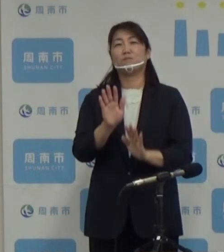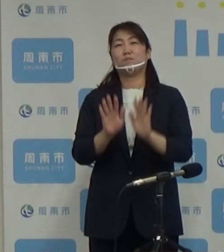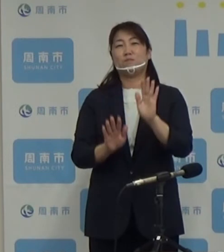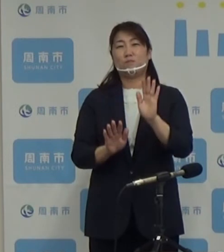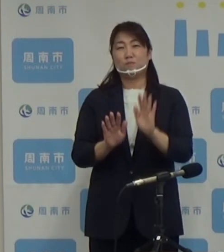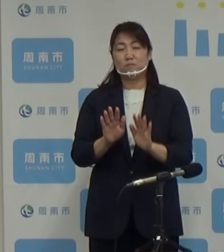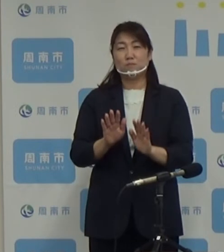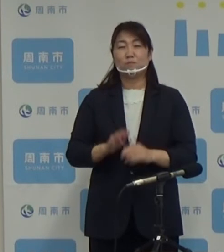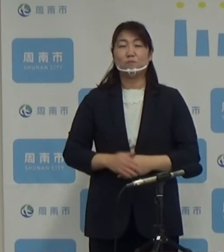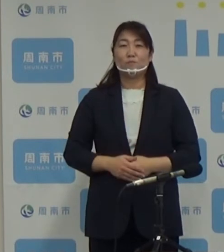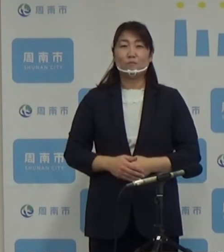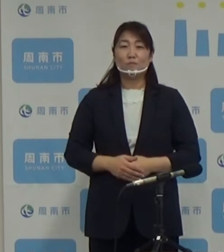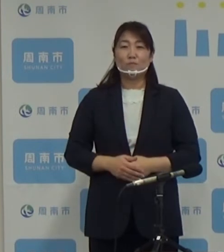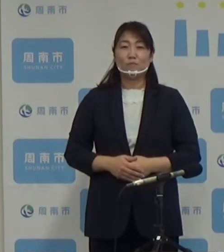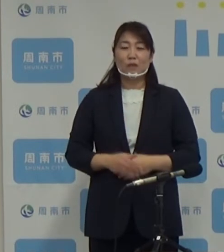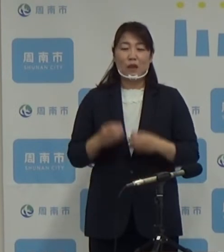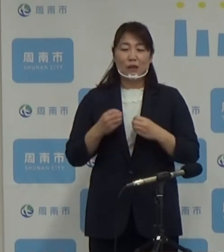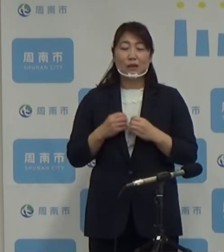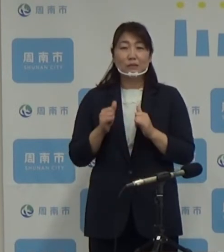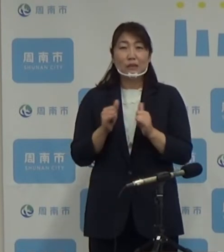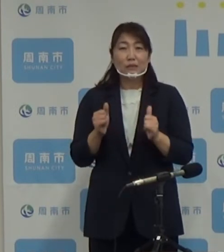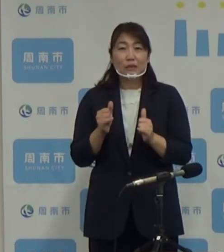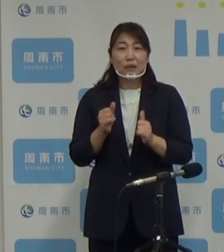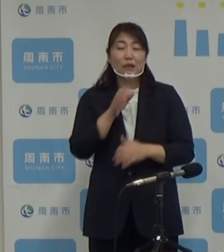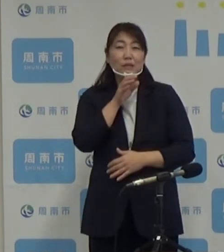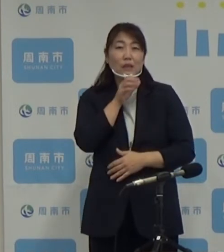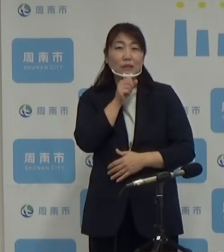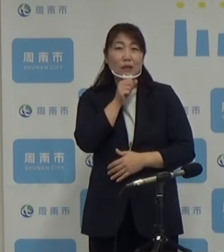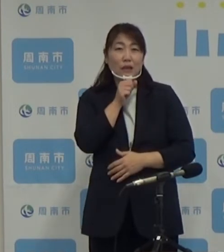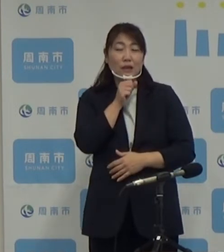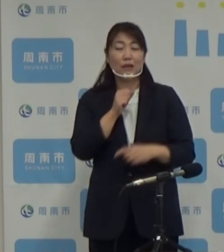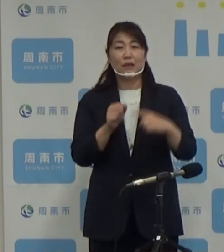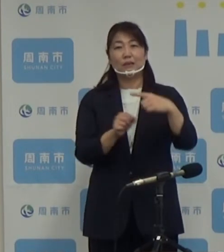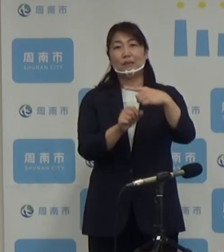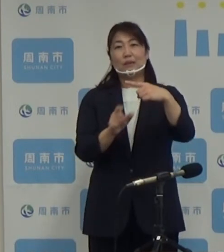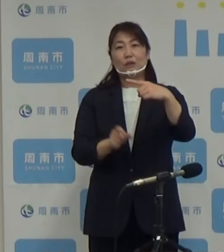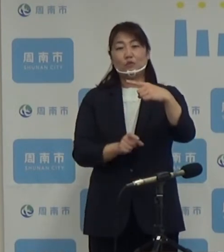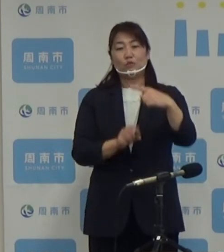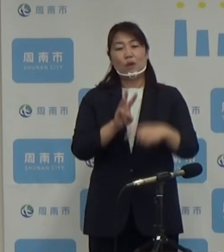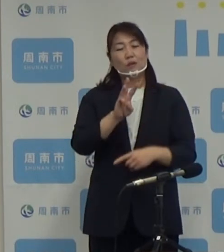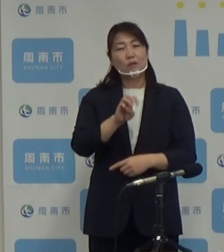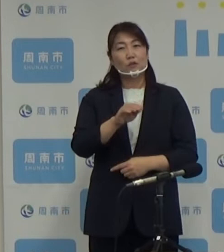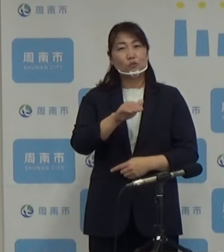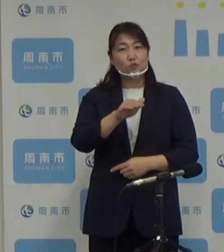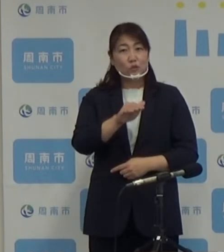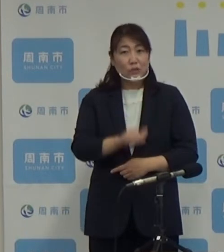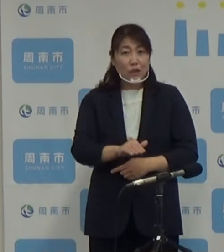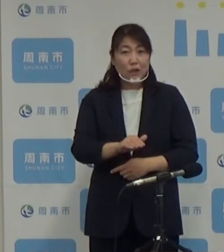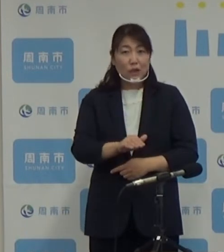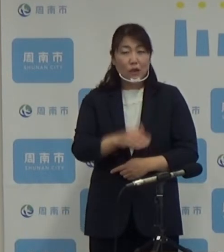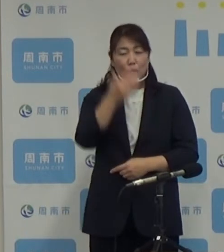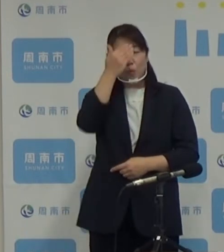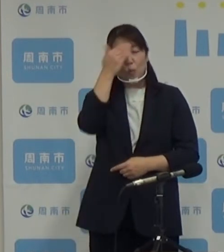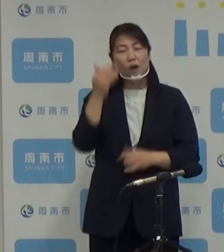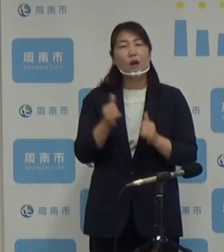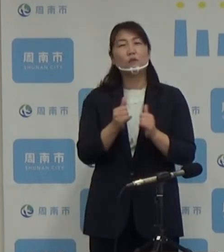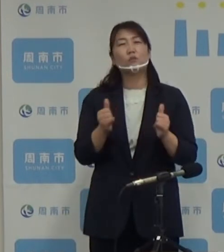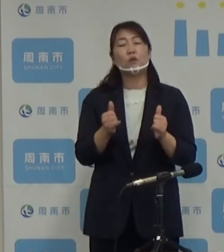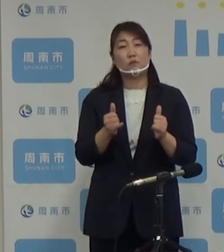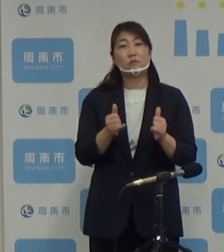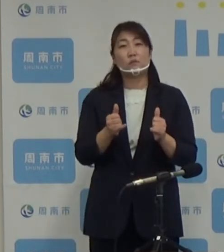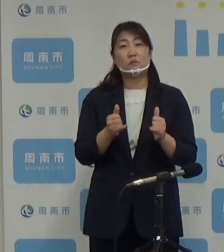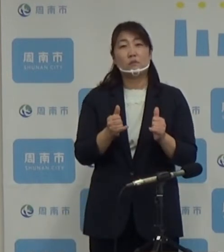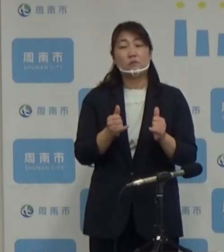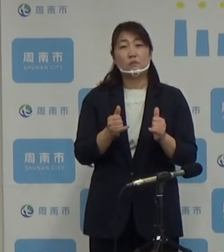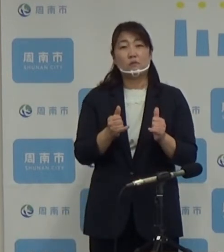おります感染者の年代別では1月は30歳代以下の若いさ誰の感染